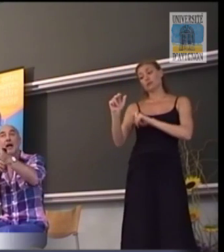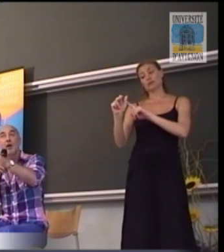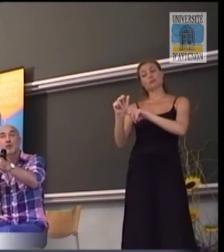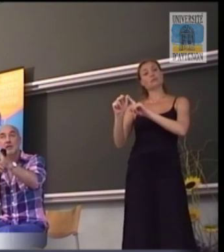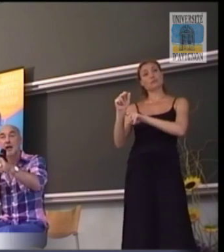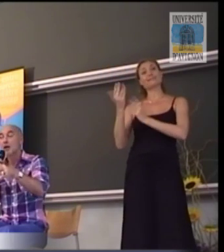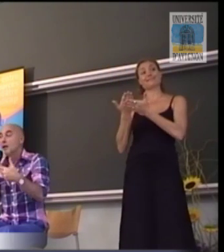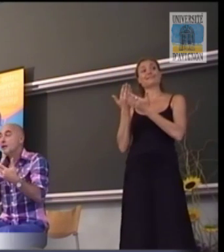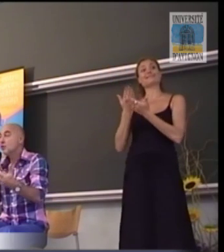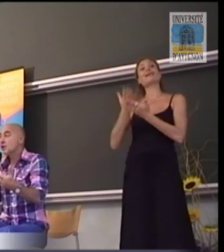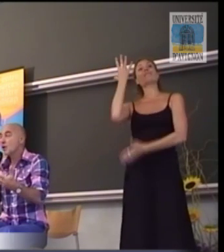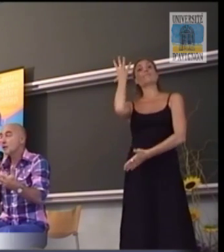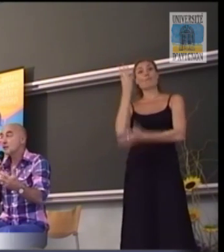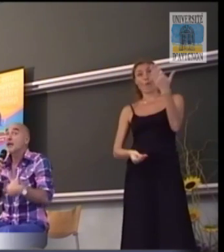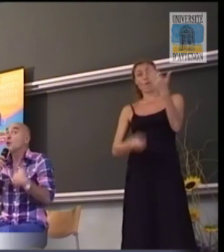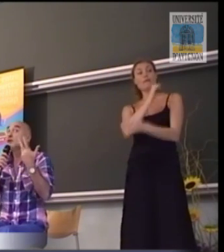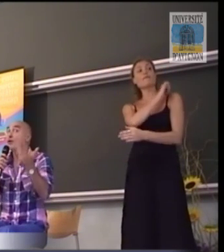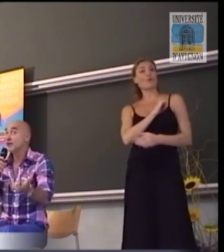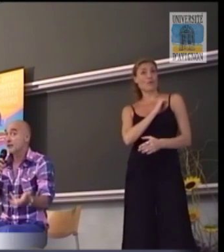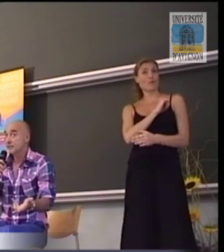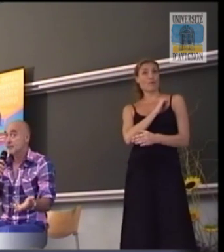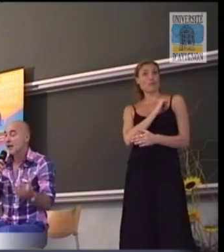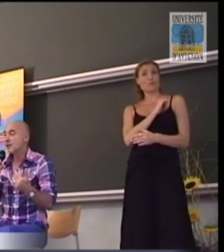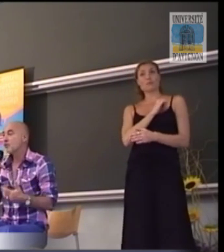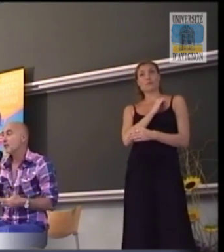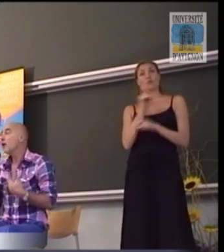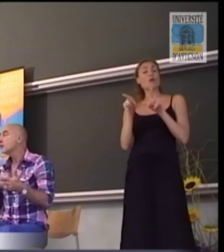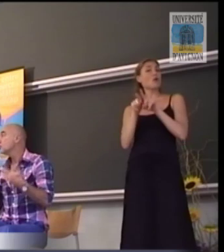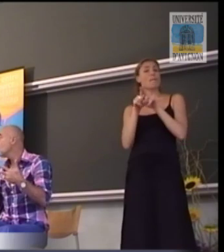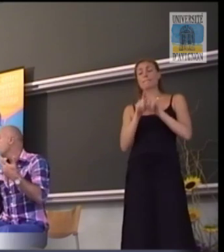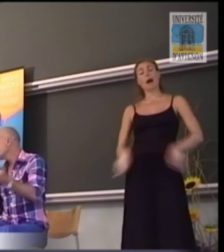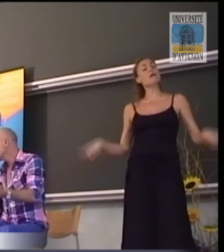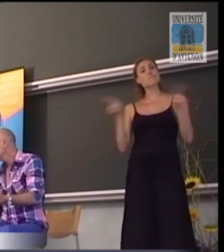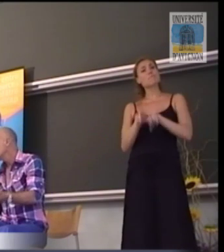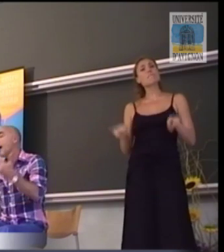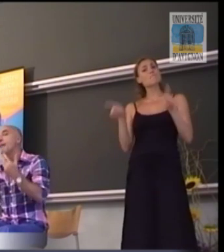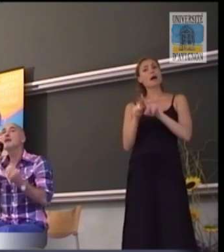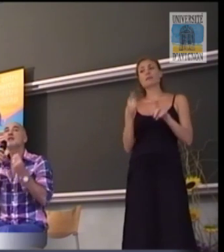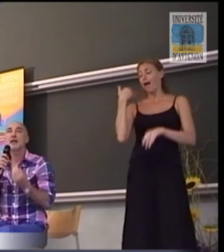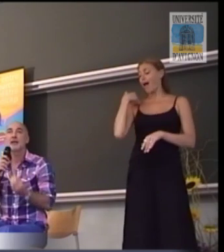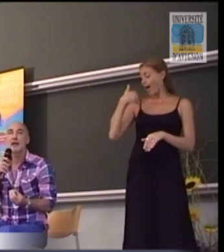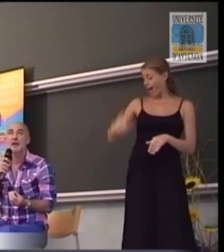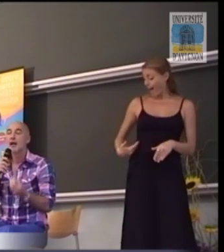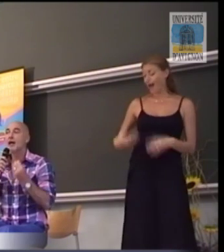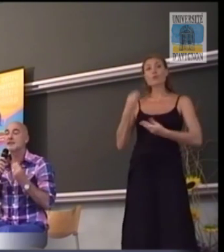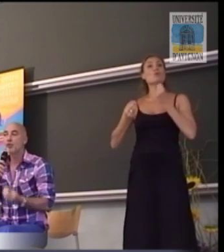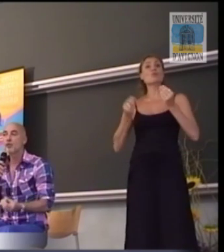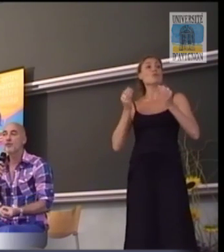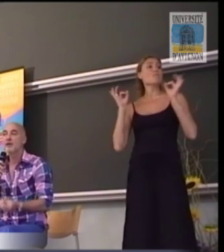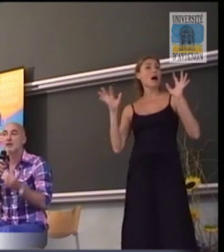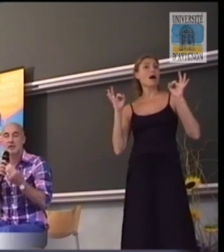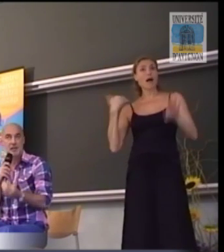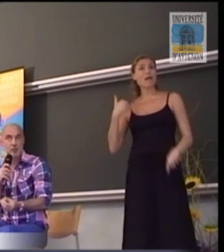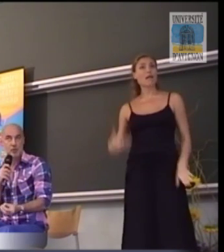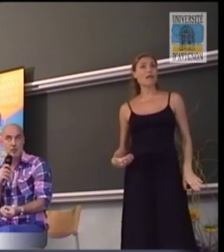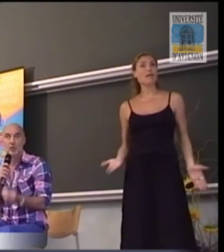une carence ? Car l'éducation artistique, et on y revient à ce fameux être ou ne pas être, amène chacun à s'éprouver